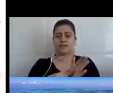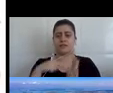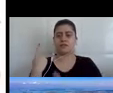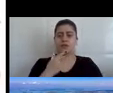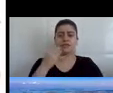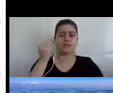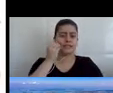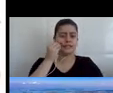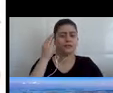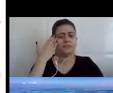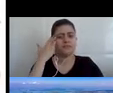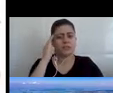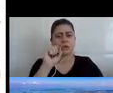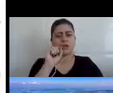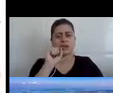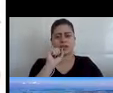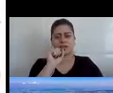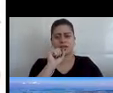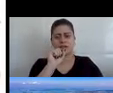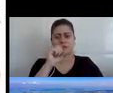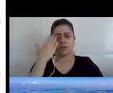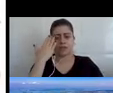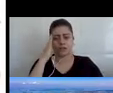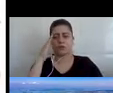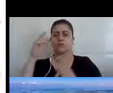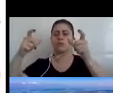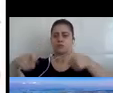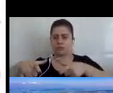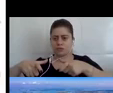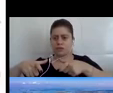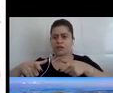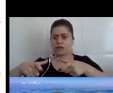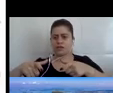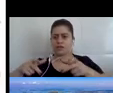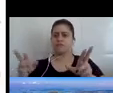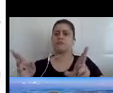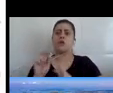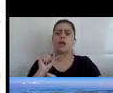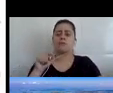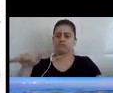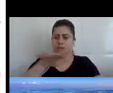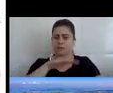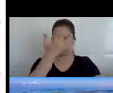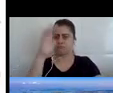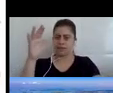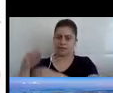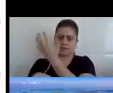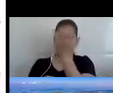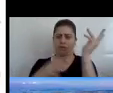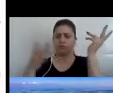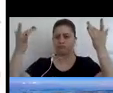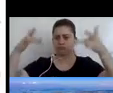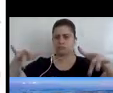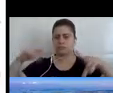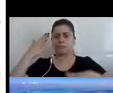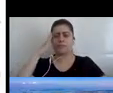entender? A gente parte do entendimento do território e as suas relações ecossistêmicas, ambientais, naturais, para